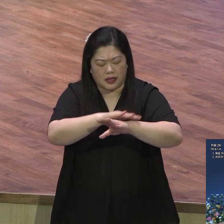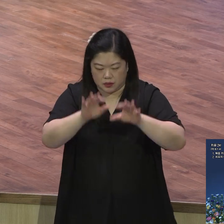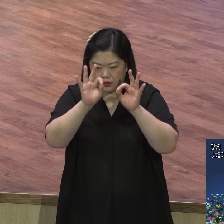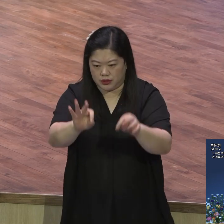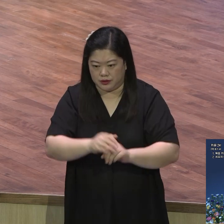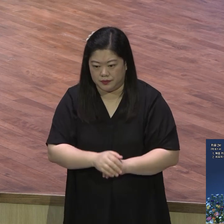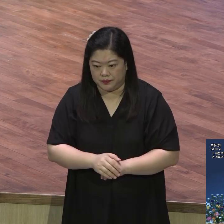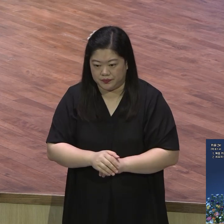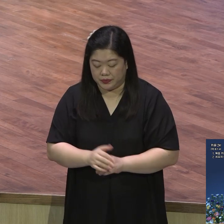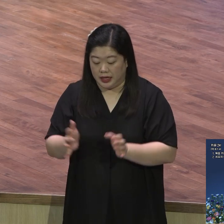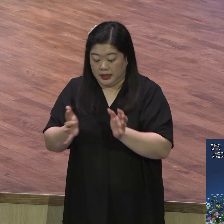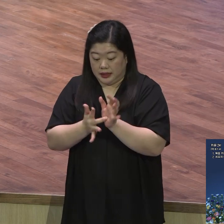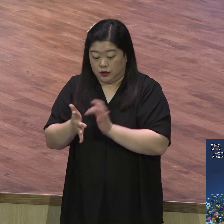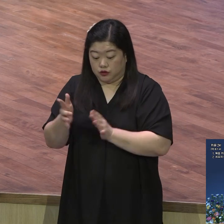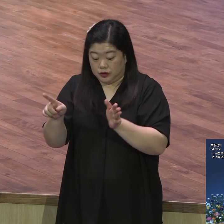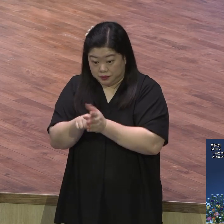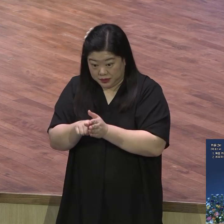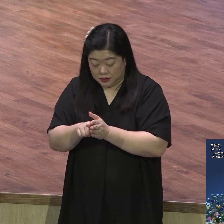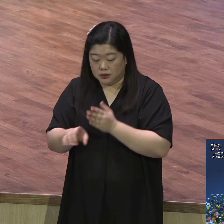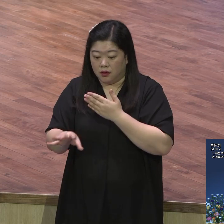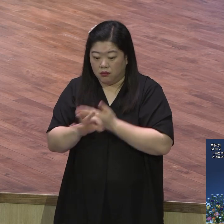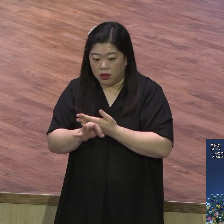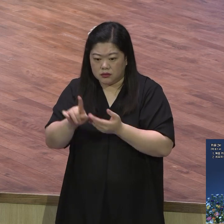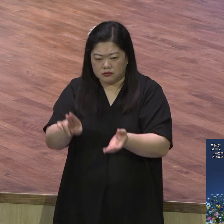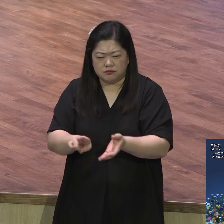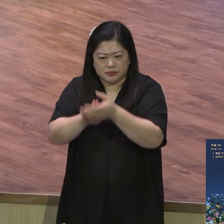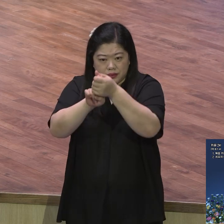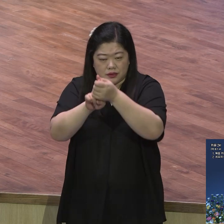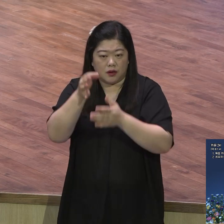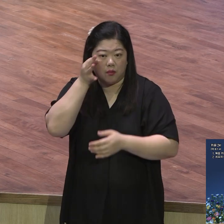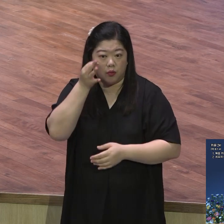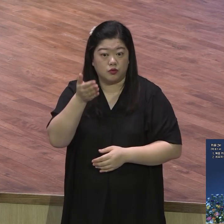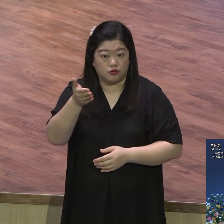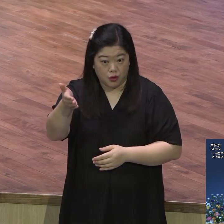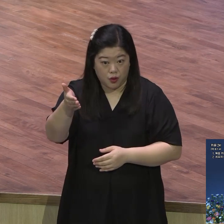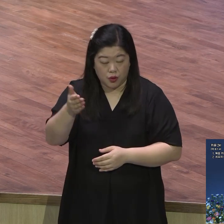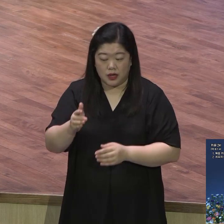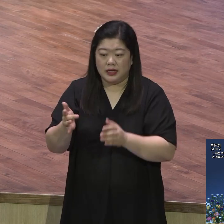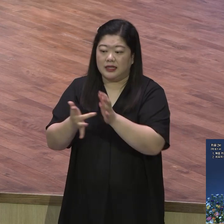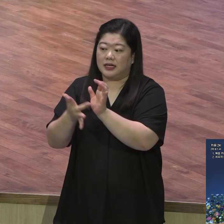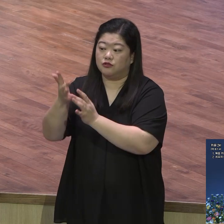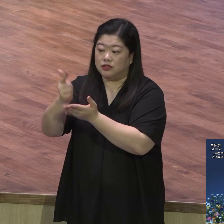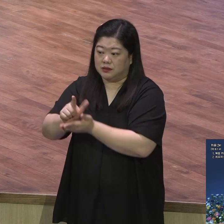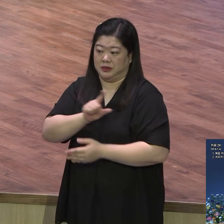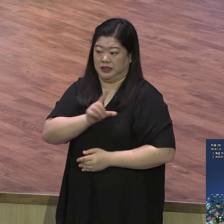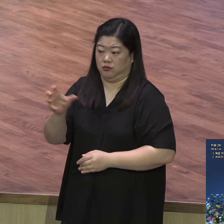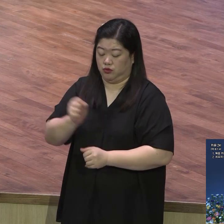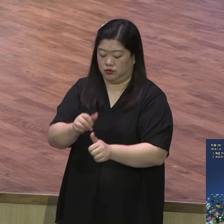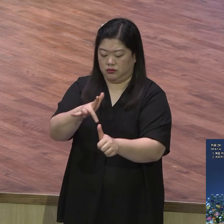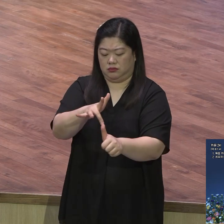자들에게는 이런 표적이 따르니 곧 그들이 내 이름으로 귀신을 쫓아내면